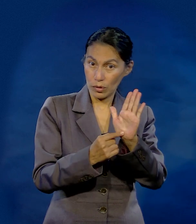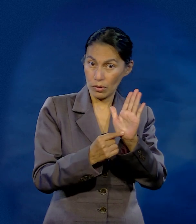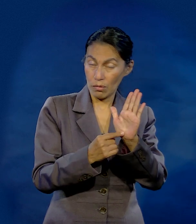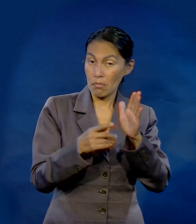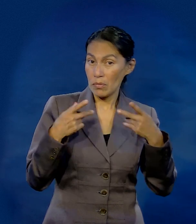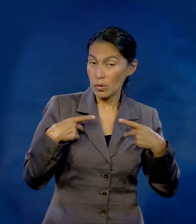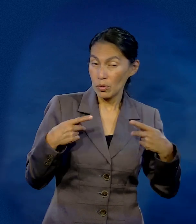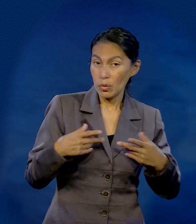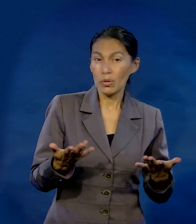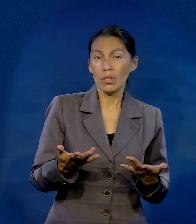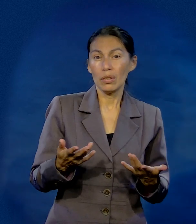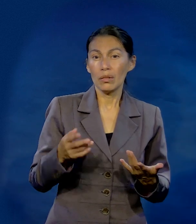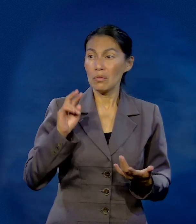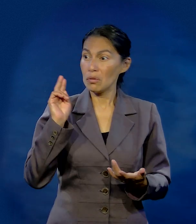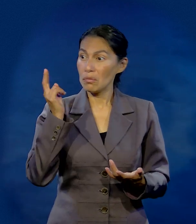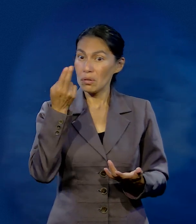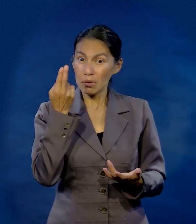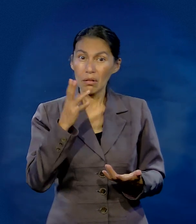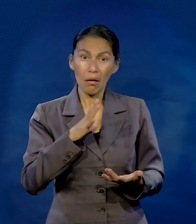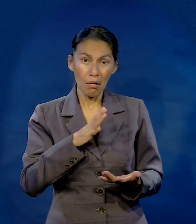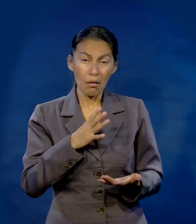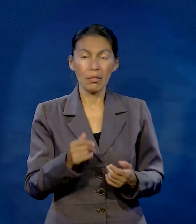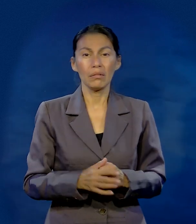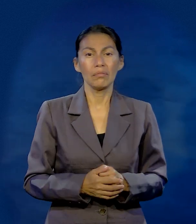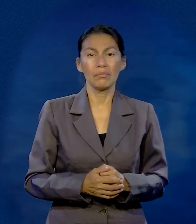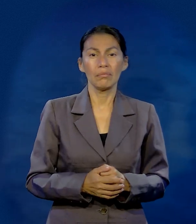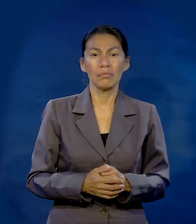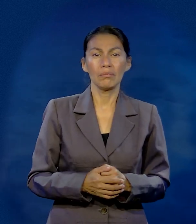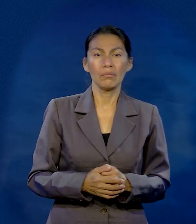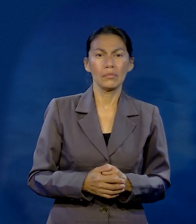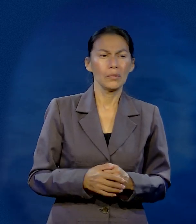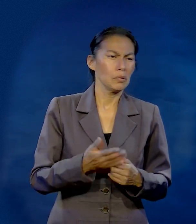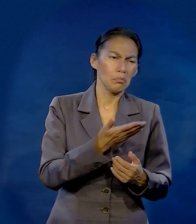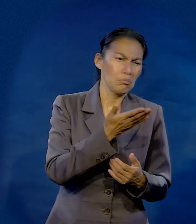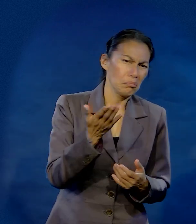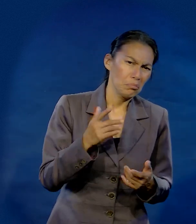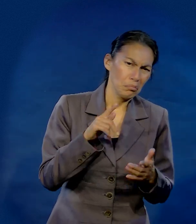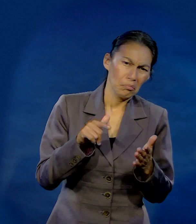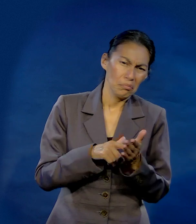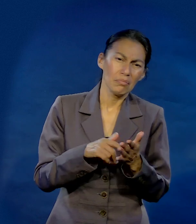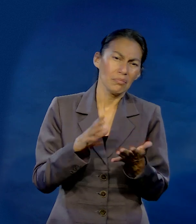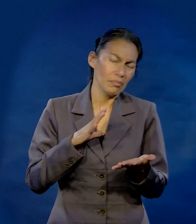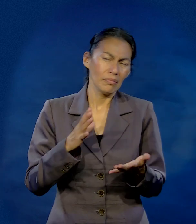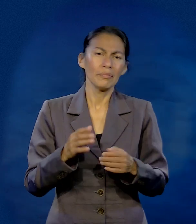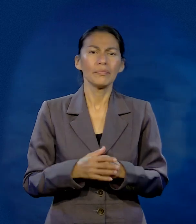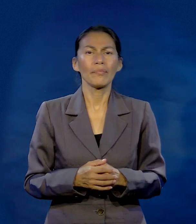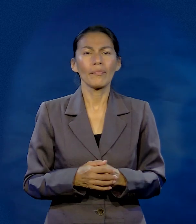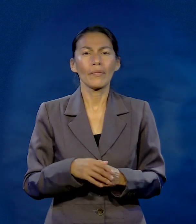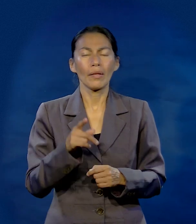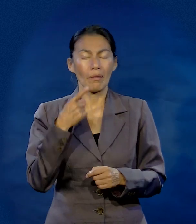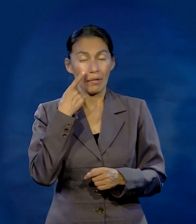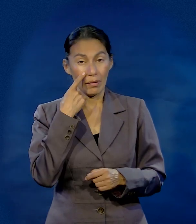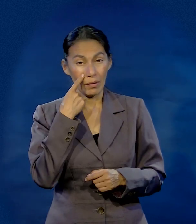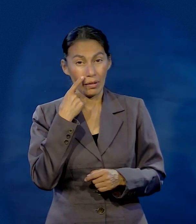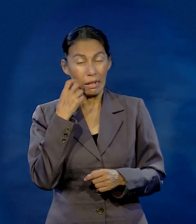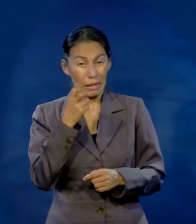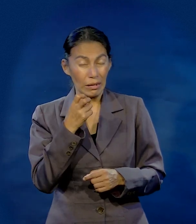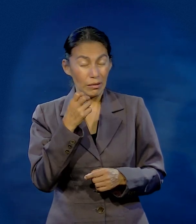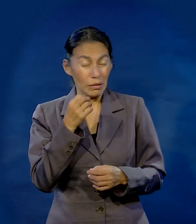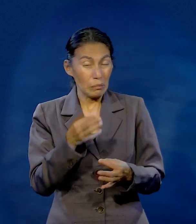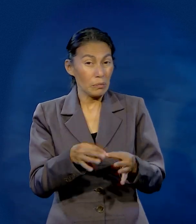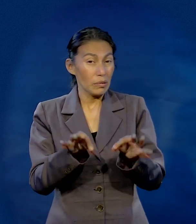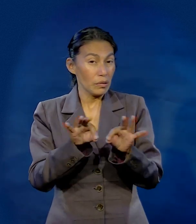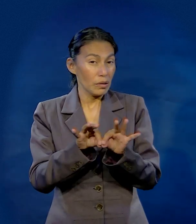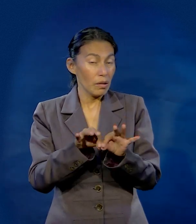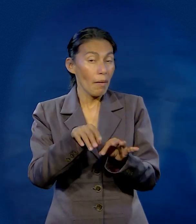a un profesionista serio que no está siendo planes para su futuro Casi casi Jesús está